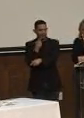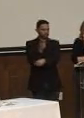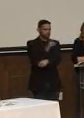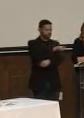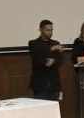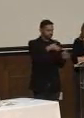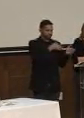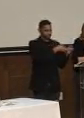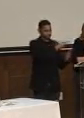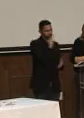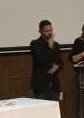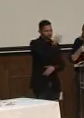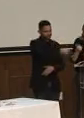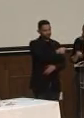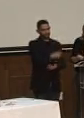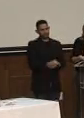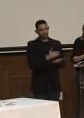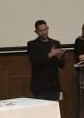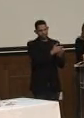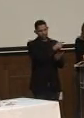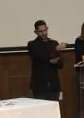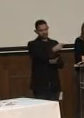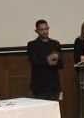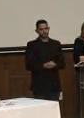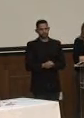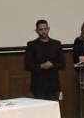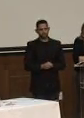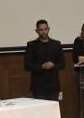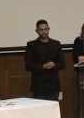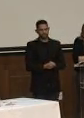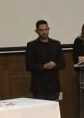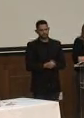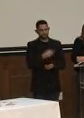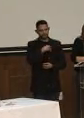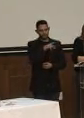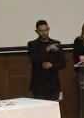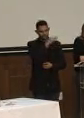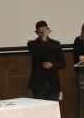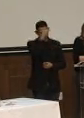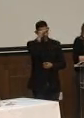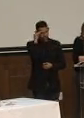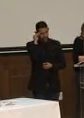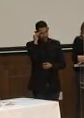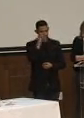Ah, tá. Como o último a falar foi o candidato Elcio, começa com o professor Conciani.